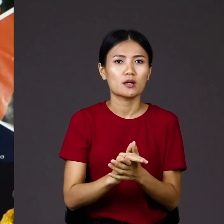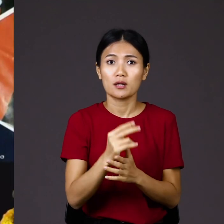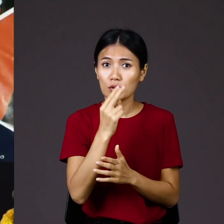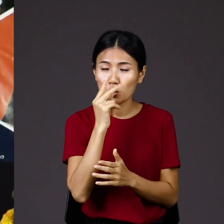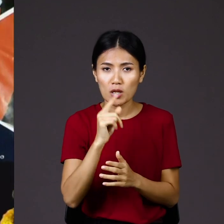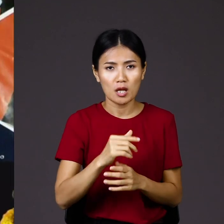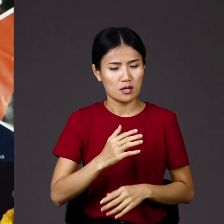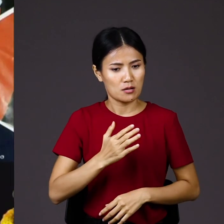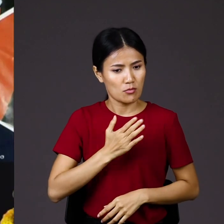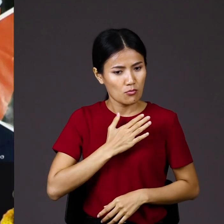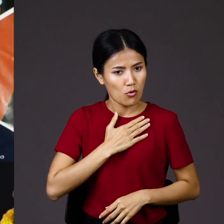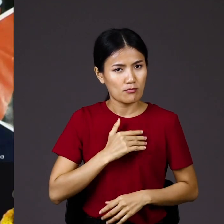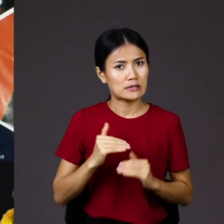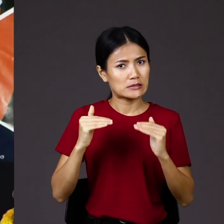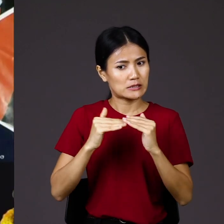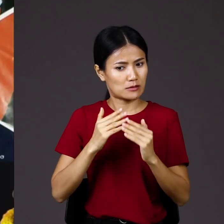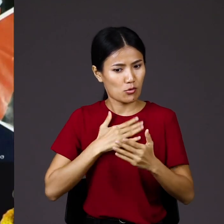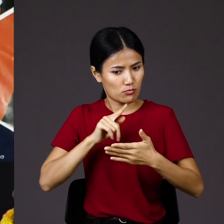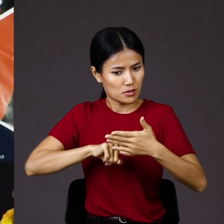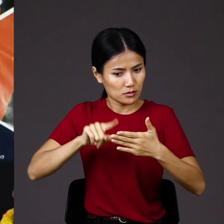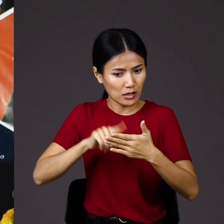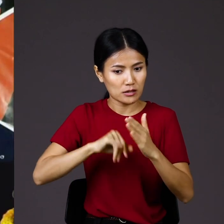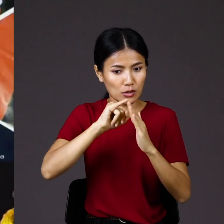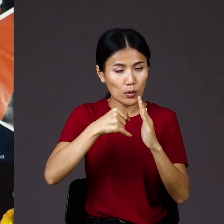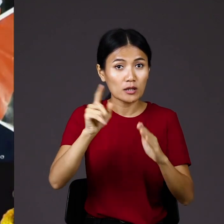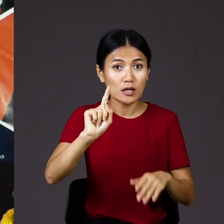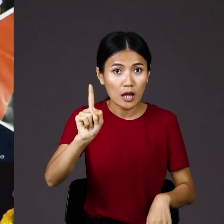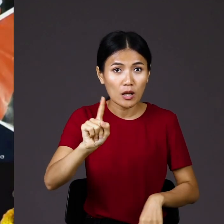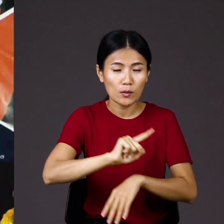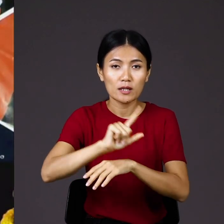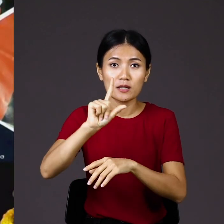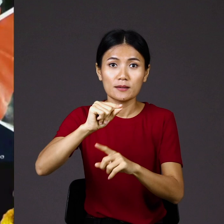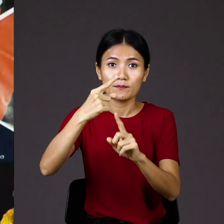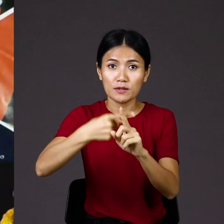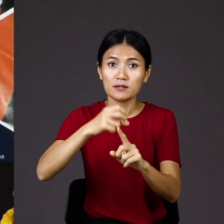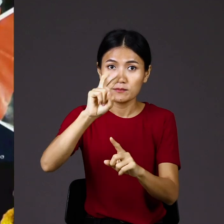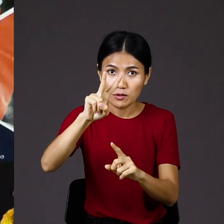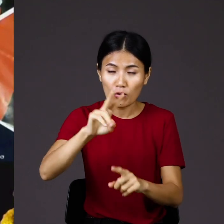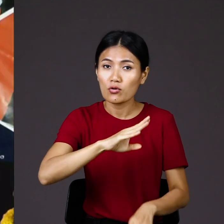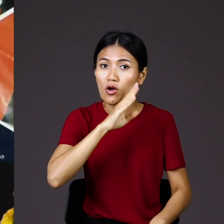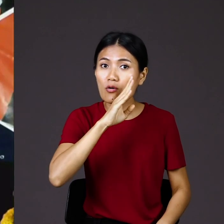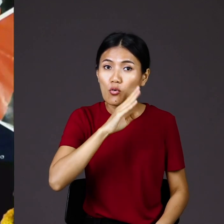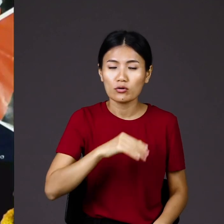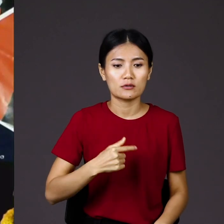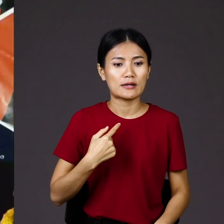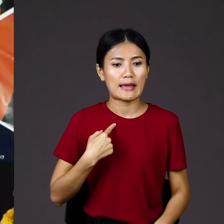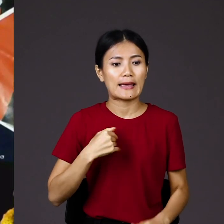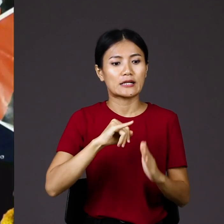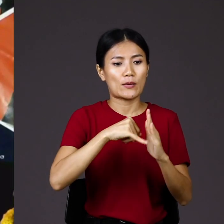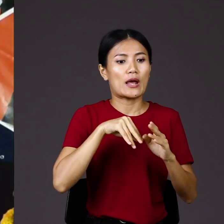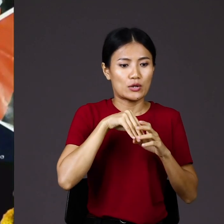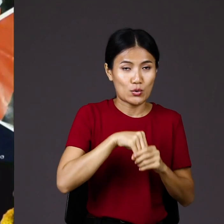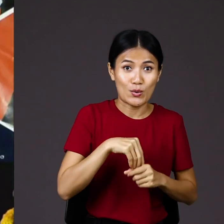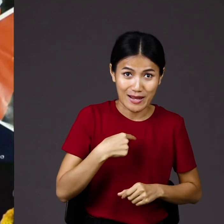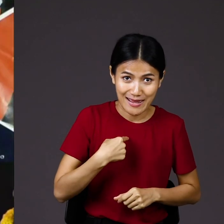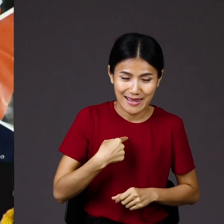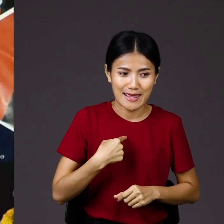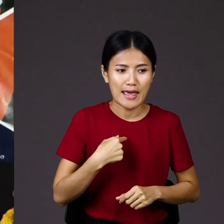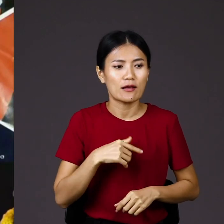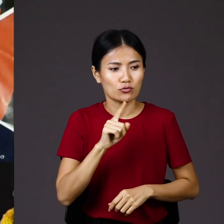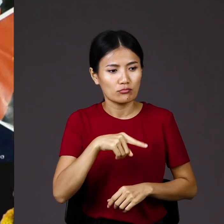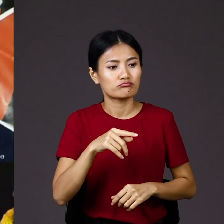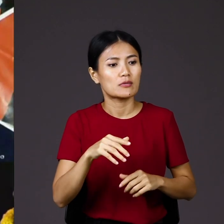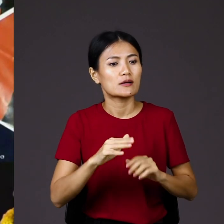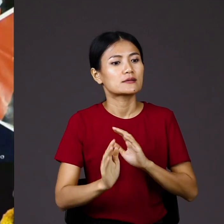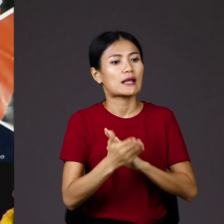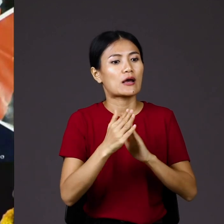กท่านช่วยกันสำรวจตรวจสอบให้ดีว่าตนเองมีสิทธิ์เลือกตั้งที่ไหน แล้ว20ธันวาถ้าตัวอยู่ที่นั่นแล้